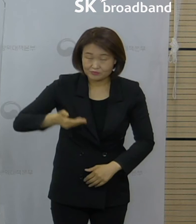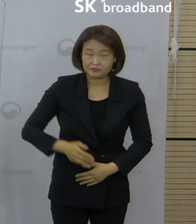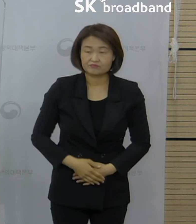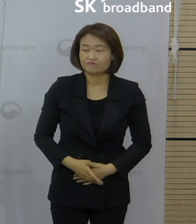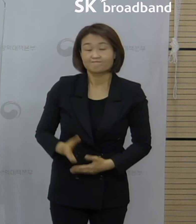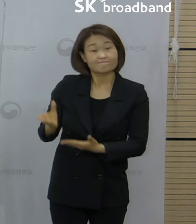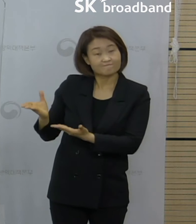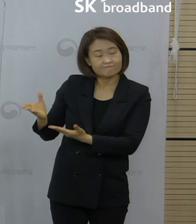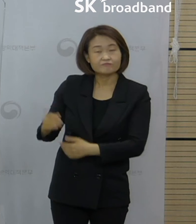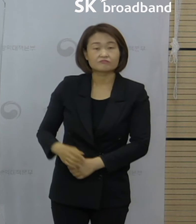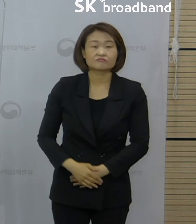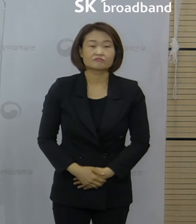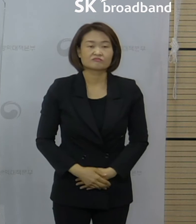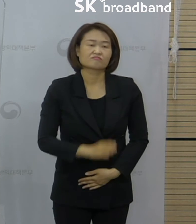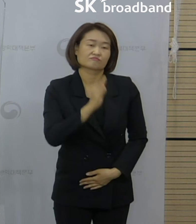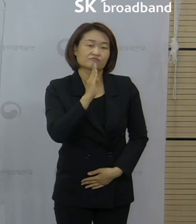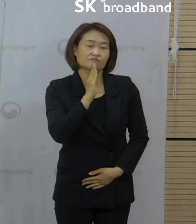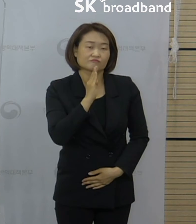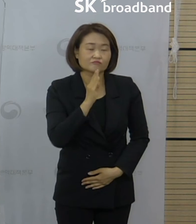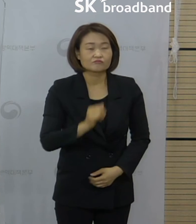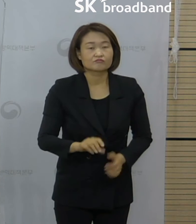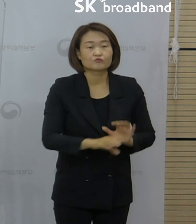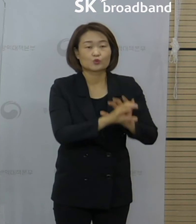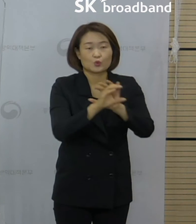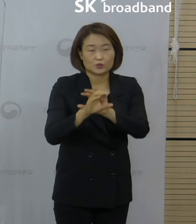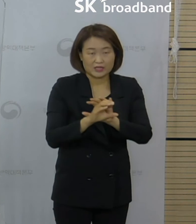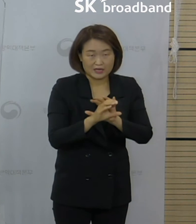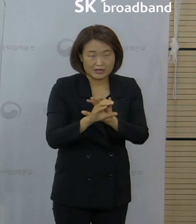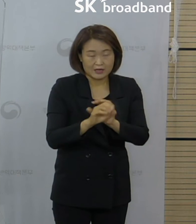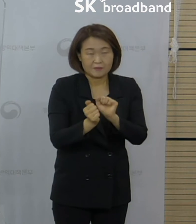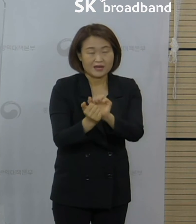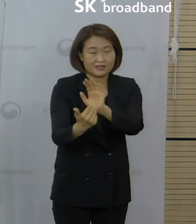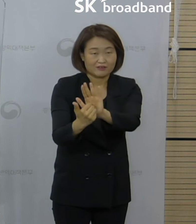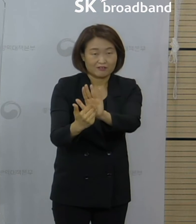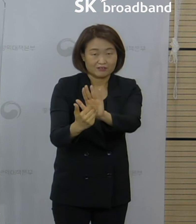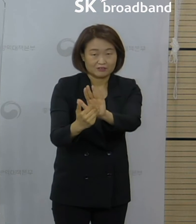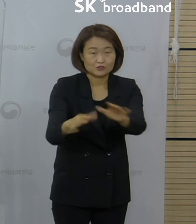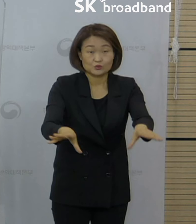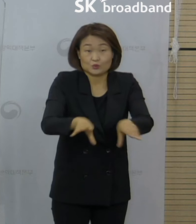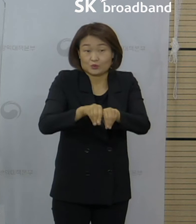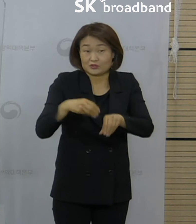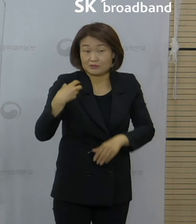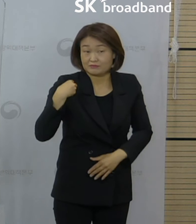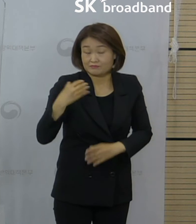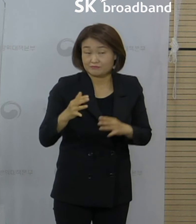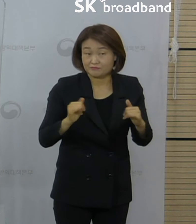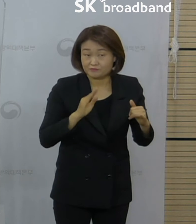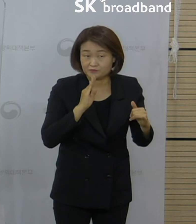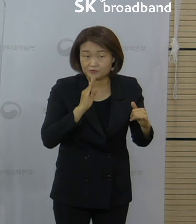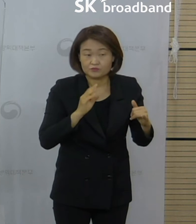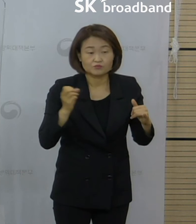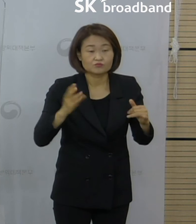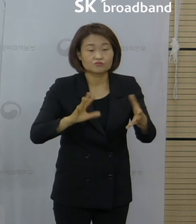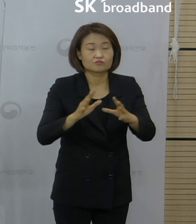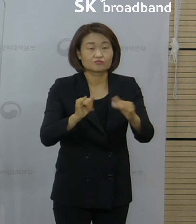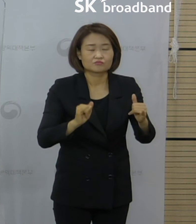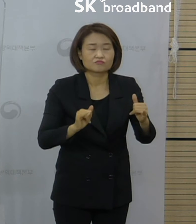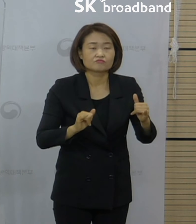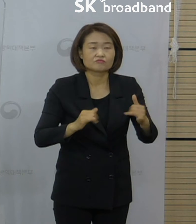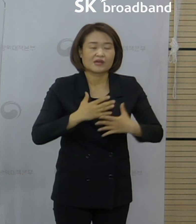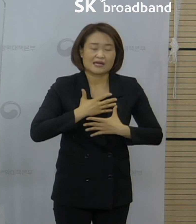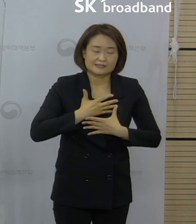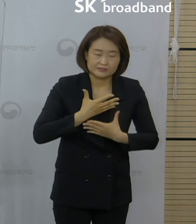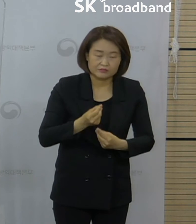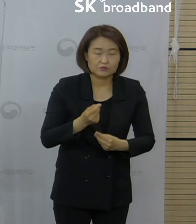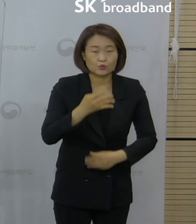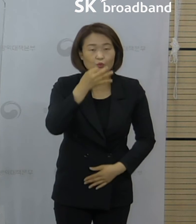이제 코로나19 대응을 위한 방역 컨트롤 타워의 핵심 인사이기도 하지만은 국민들이 백신의 어떤 안전성이라든지 효과성에